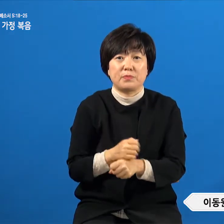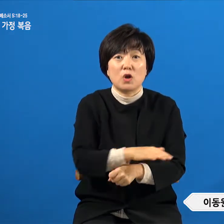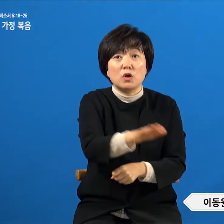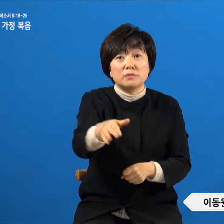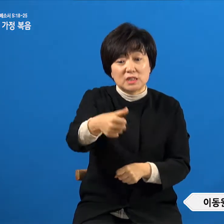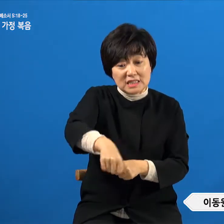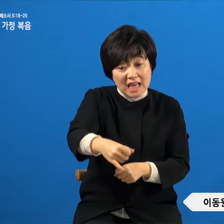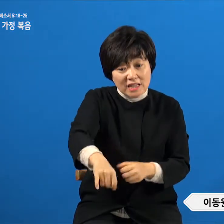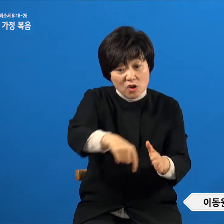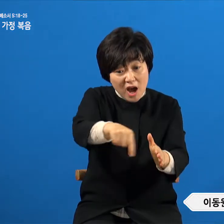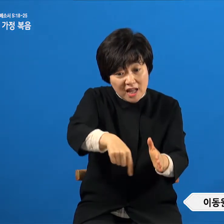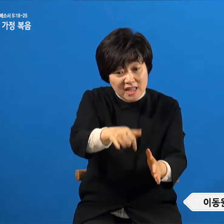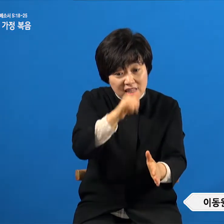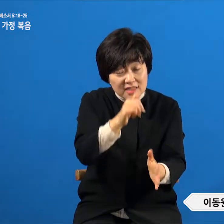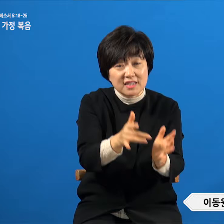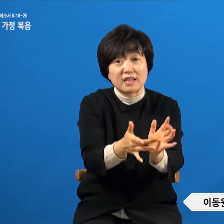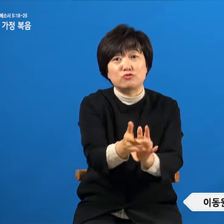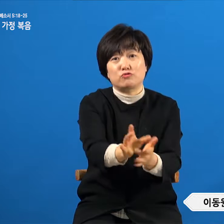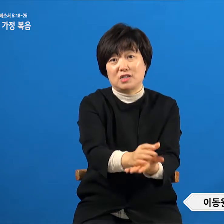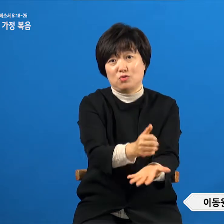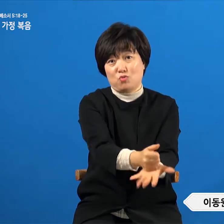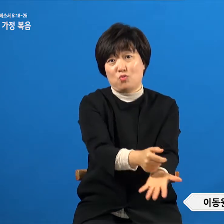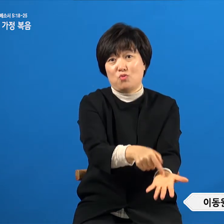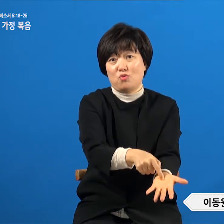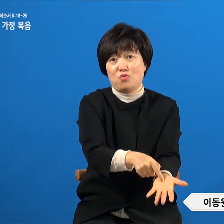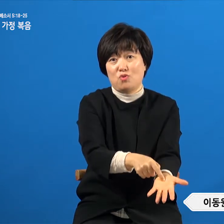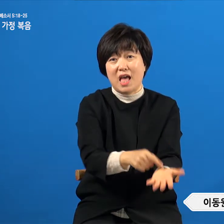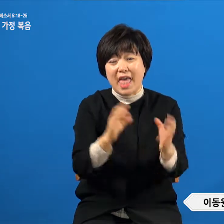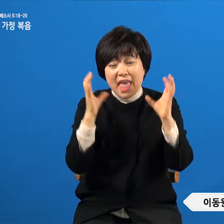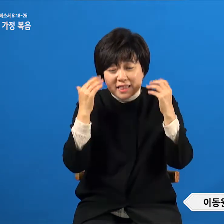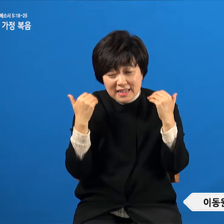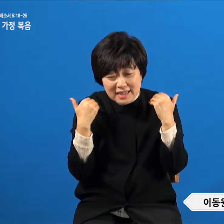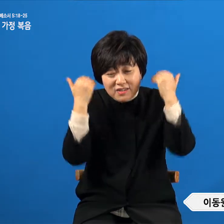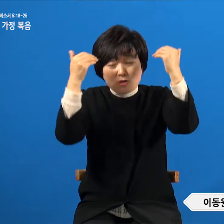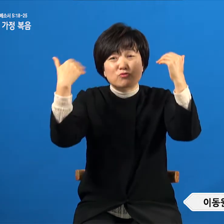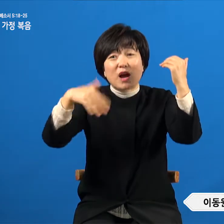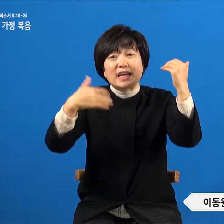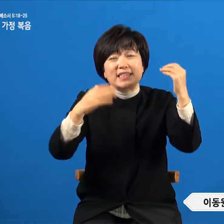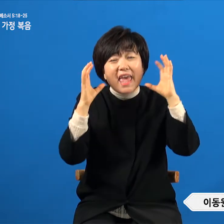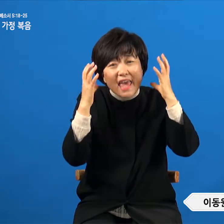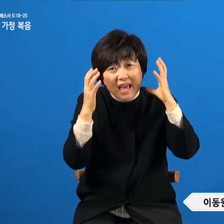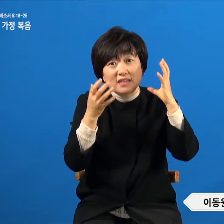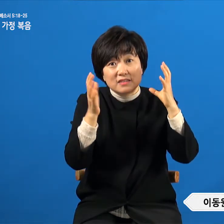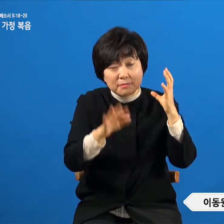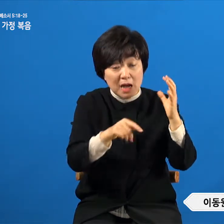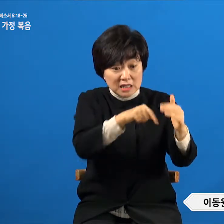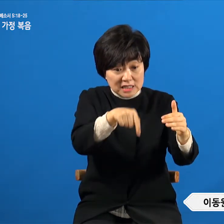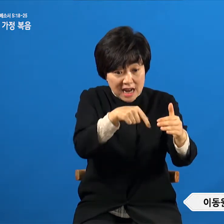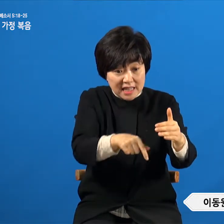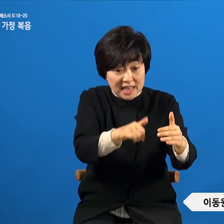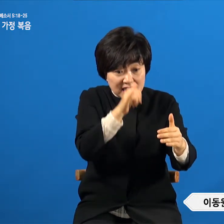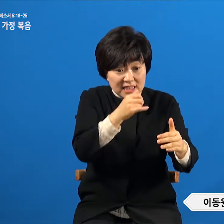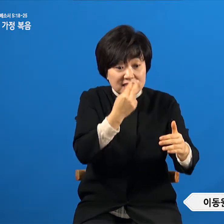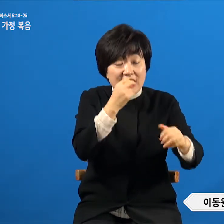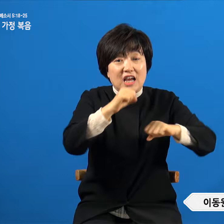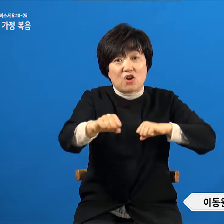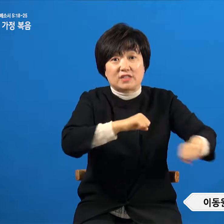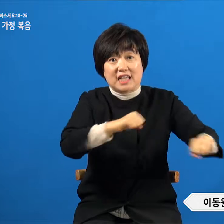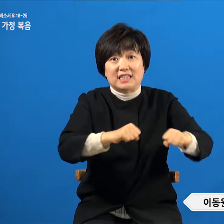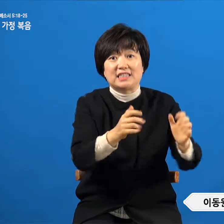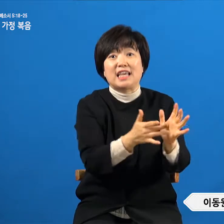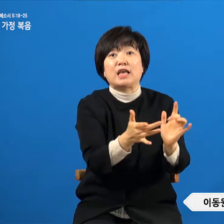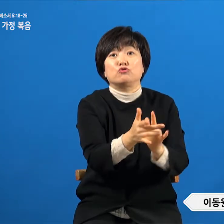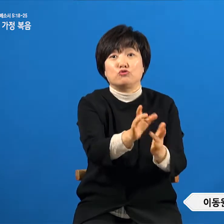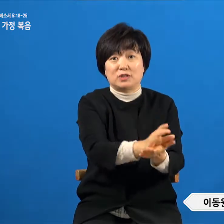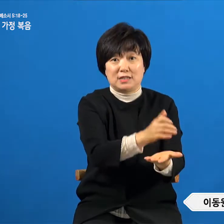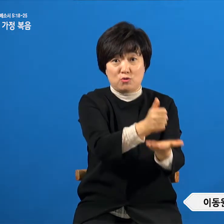자녀들 안에 거하시는 그리스도, 어린아이들이 아직 성숙하지 못했지만 그들 안에도 살아 역사하시는 주님을